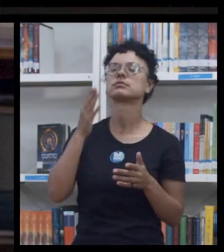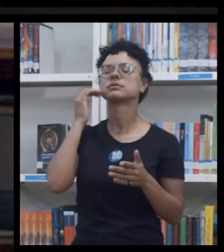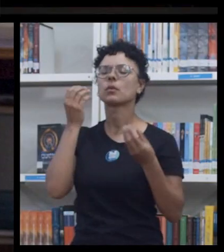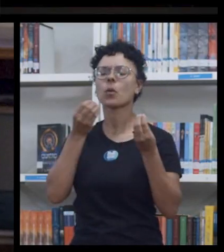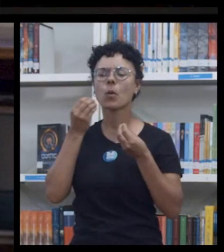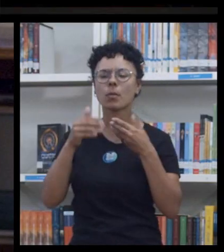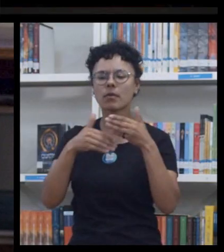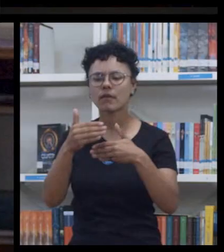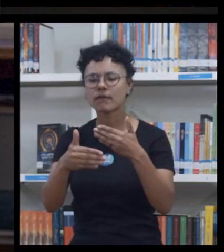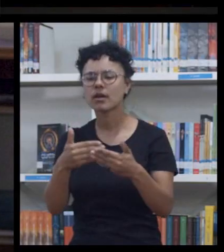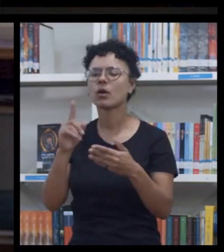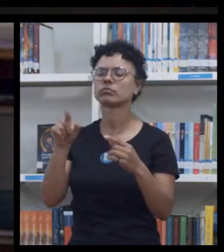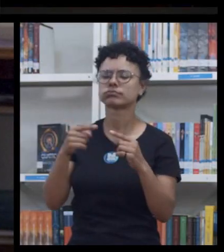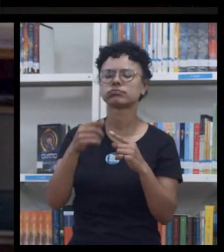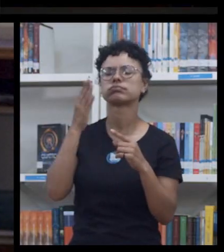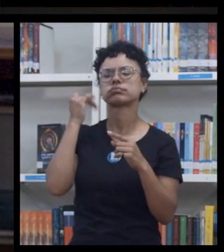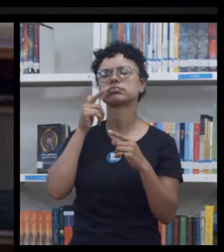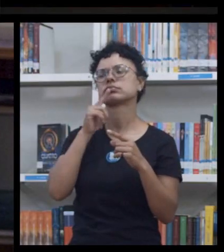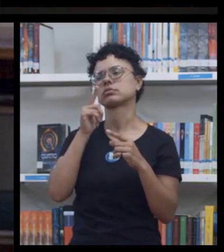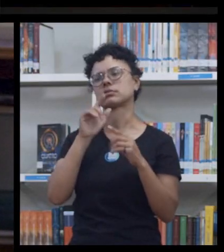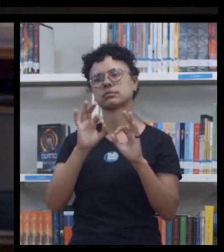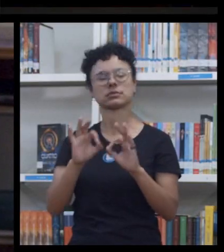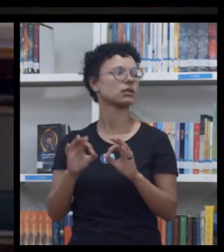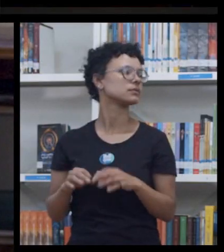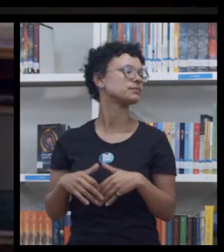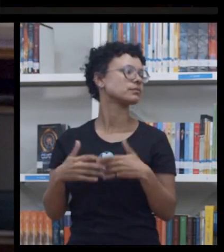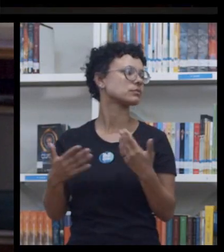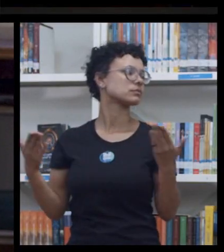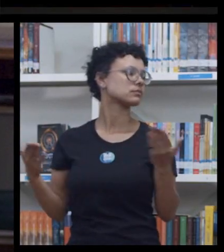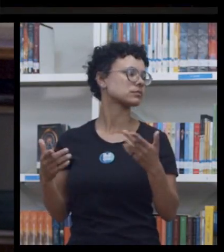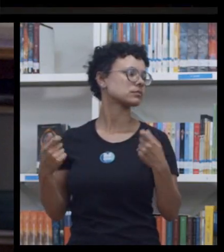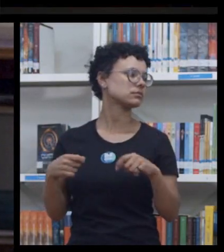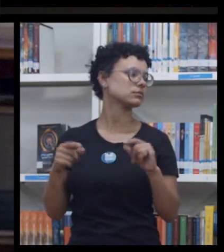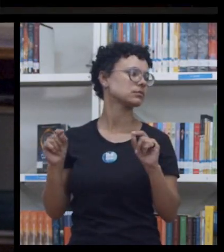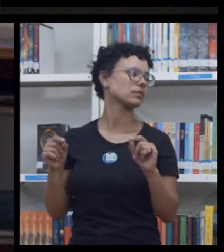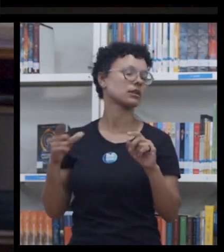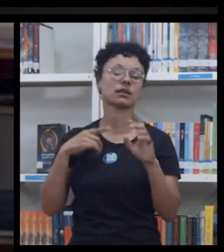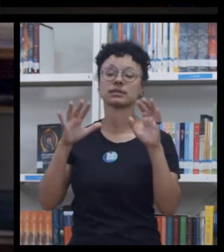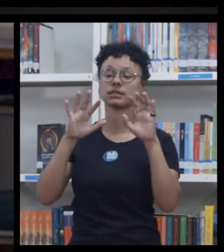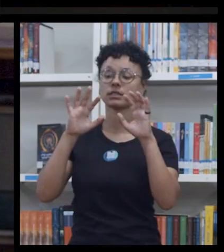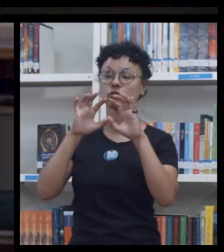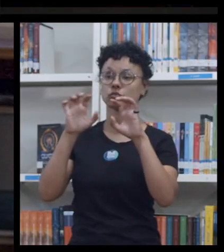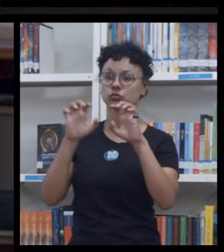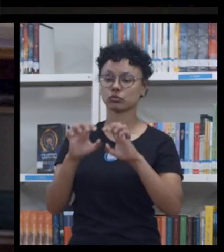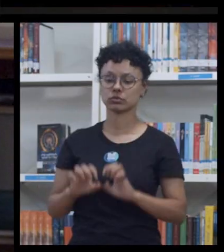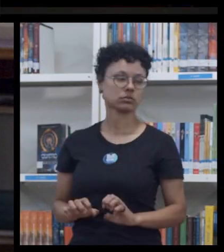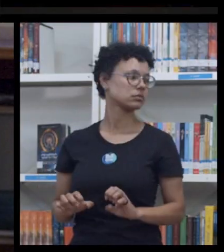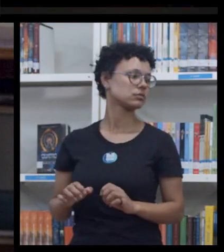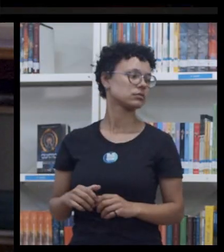sabe como é que é o seu propósito, por que você está escrevendo. Aí você vai fazer a estrutura da